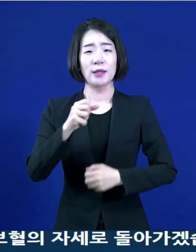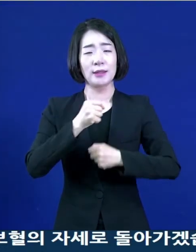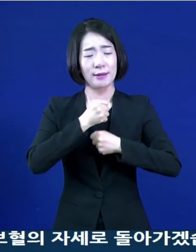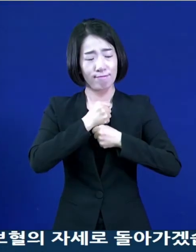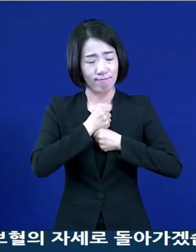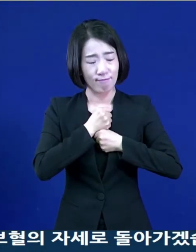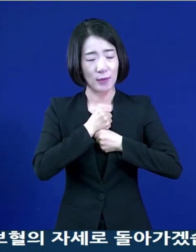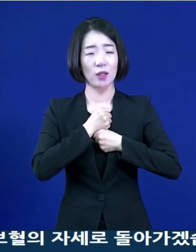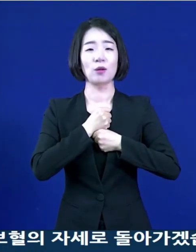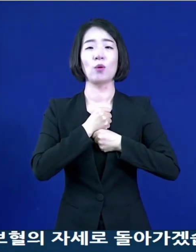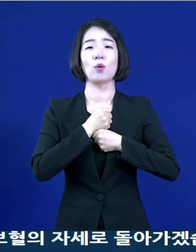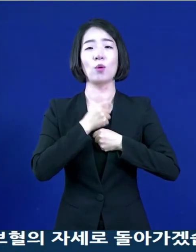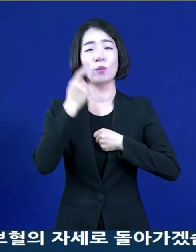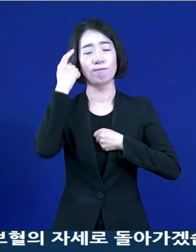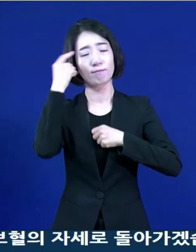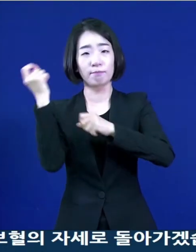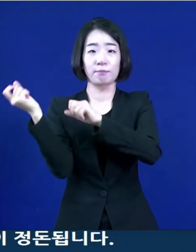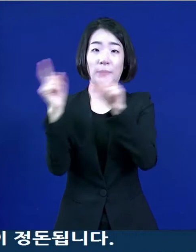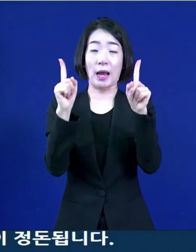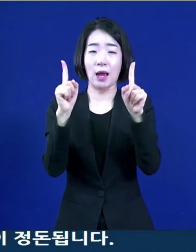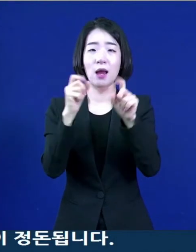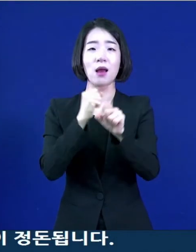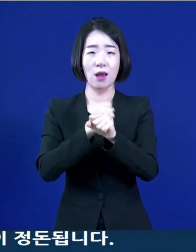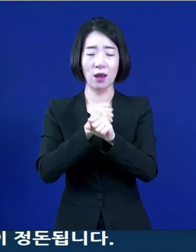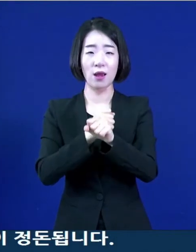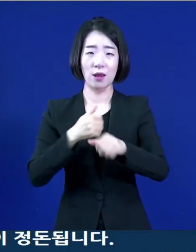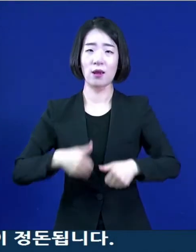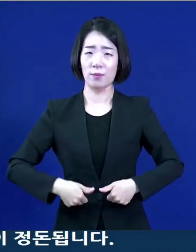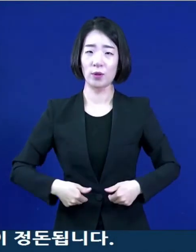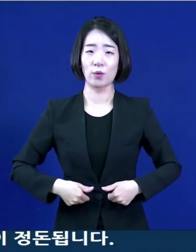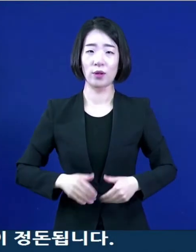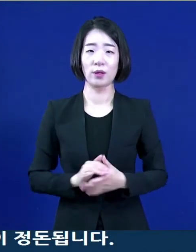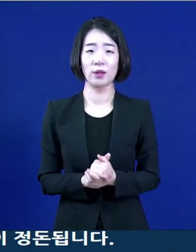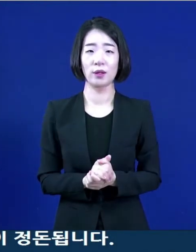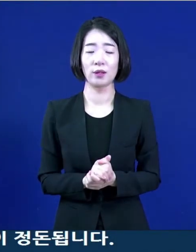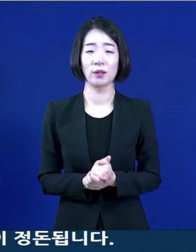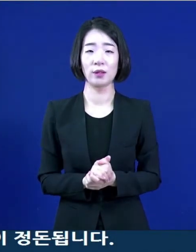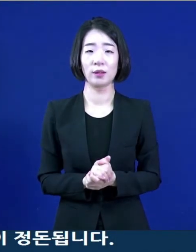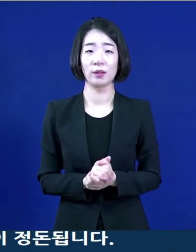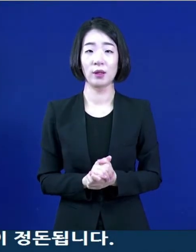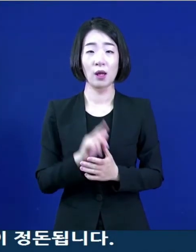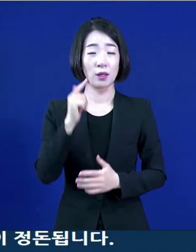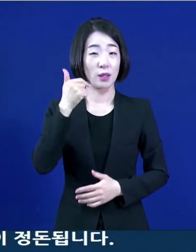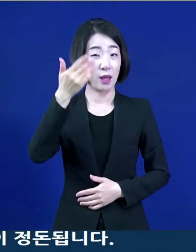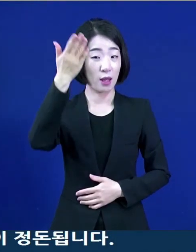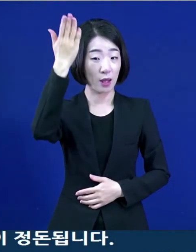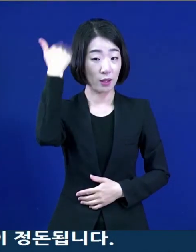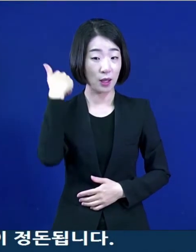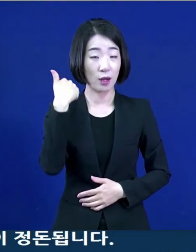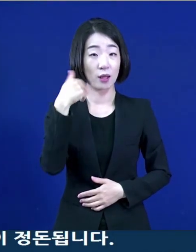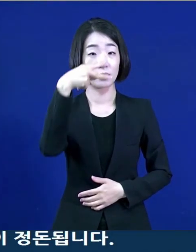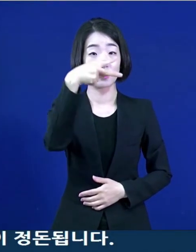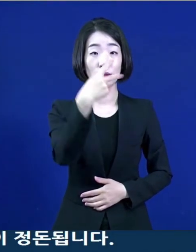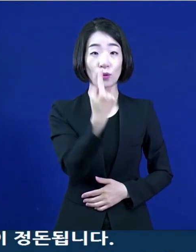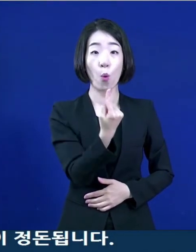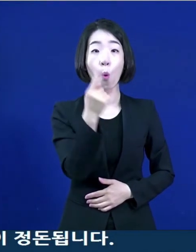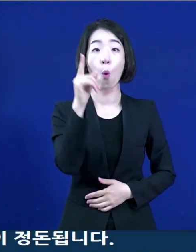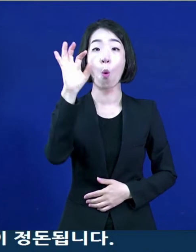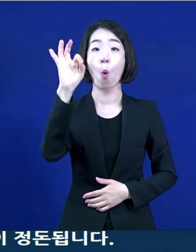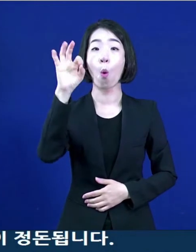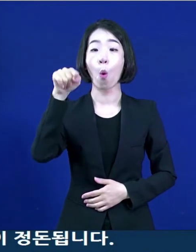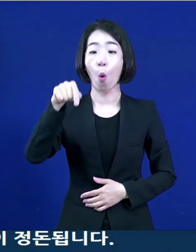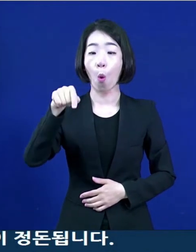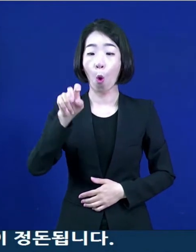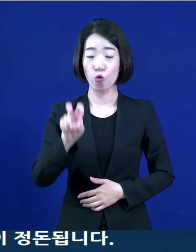정신 차리는 일을 잘하는 겁니다. 우리말에 도움이라는 말이 있죠. 옛날에는 없었던 말이에요. 도움이라는 명사에